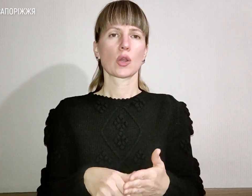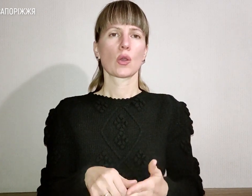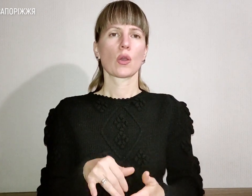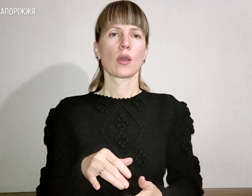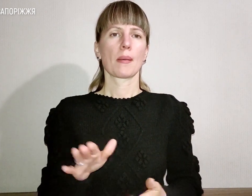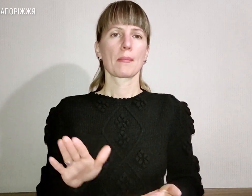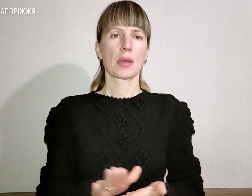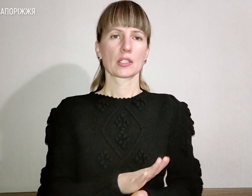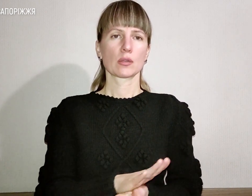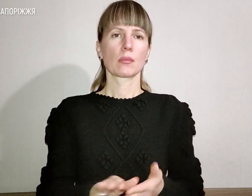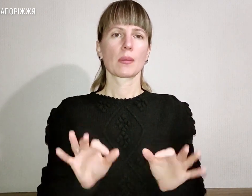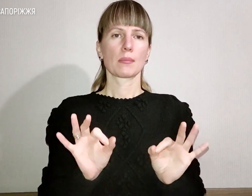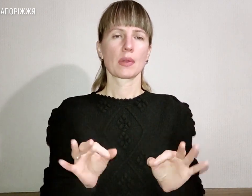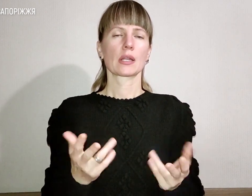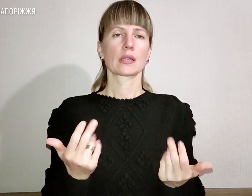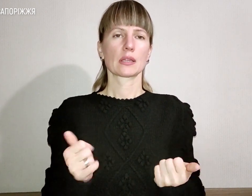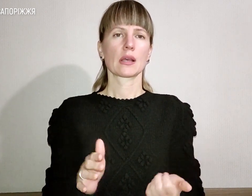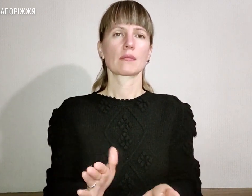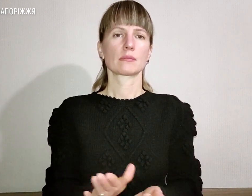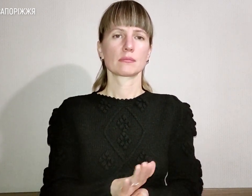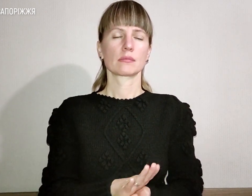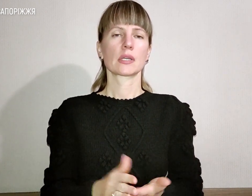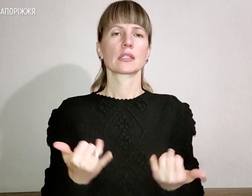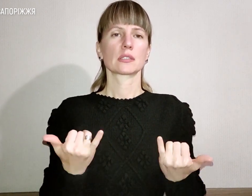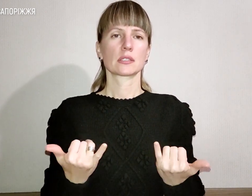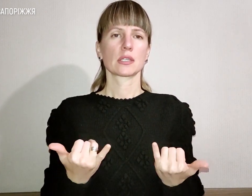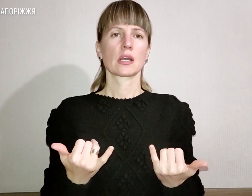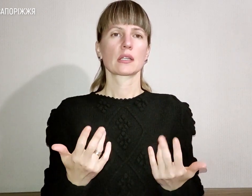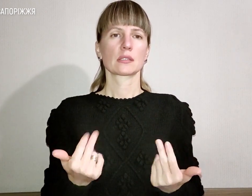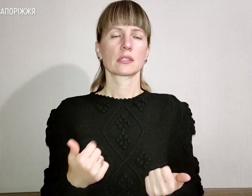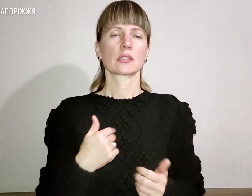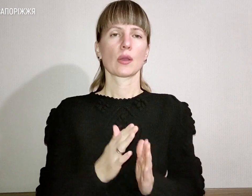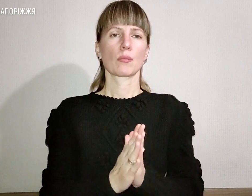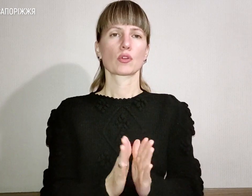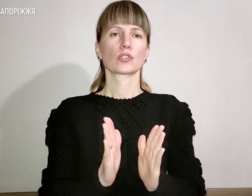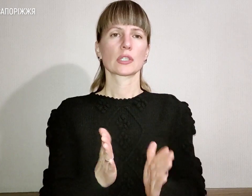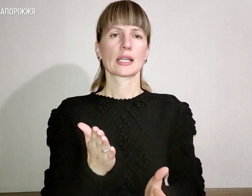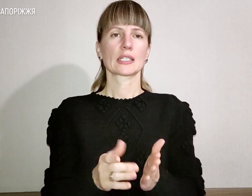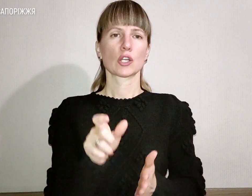безоплатна, правильно? Так, звичайно, зараз. Я прошу тільки, що якщо людина може,